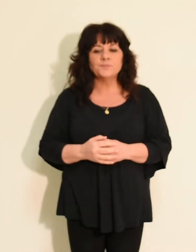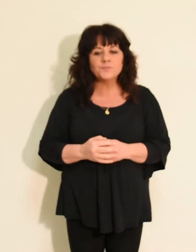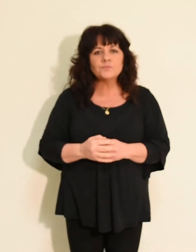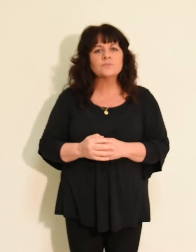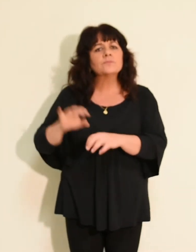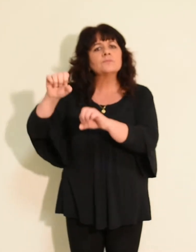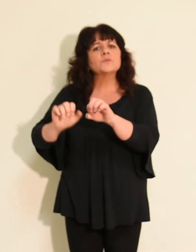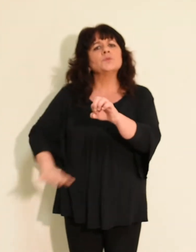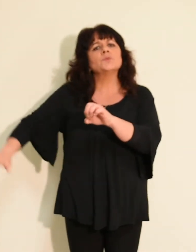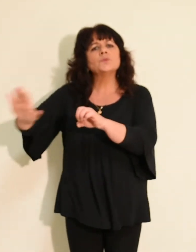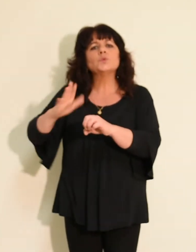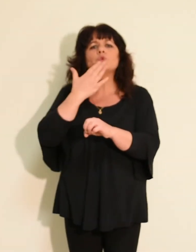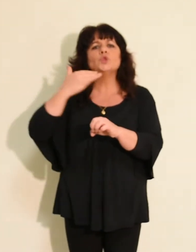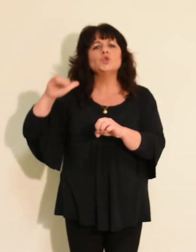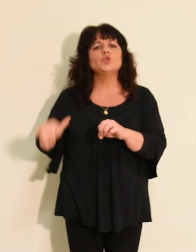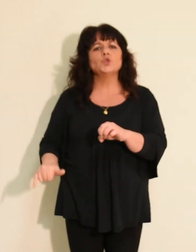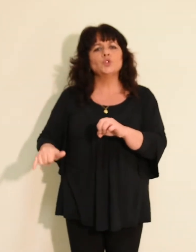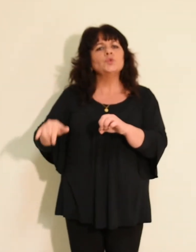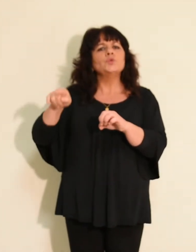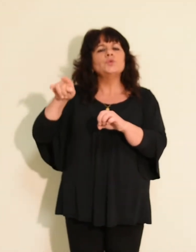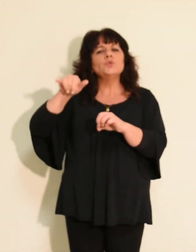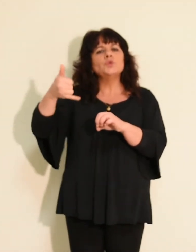Ponce Pilate étant gouverneur de la Judée,